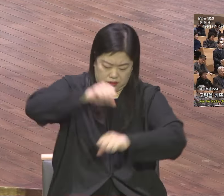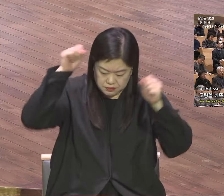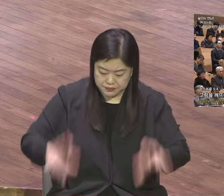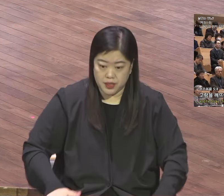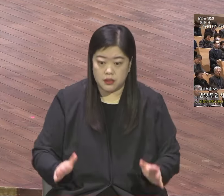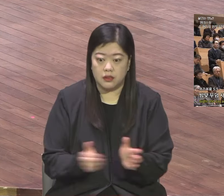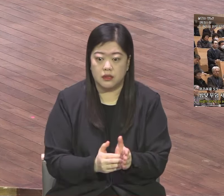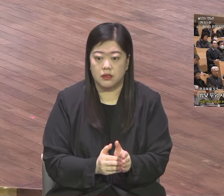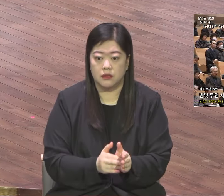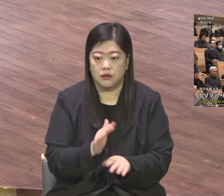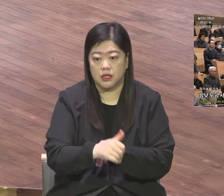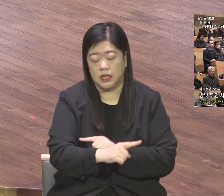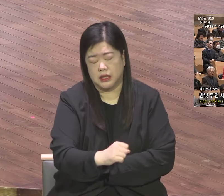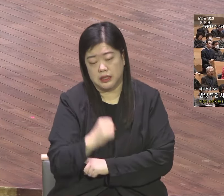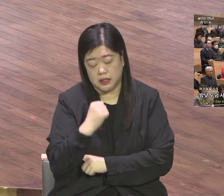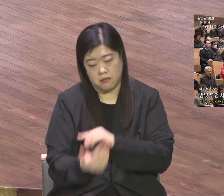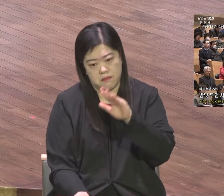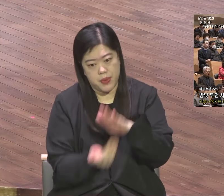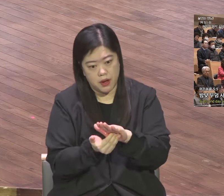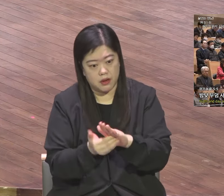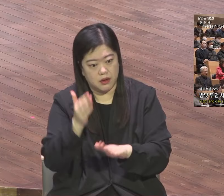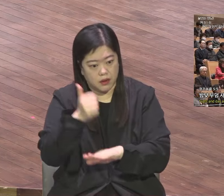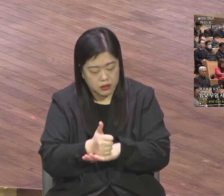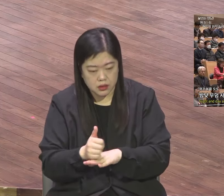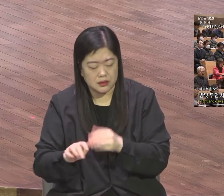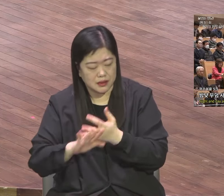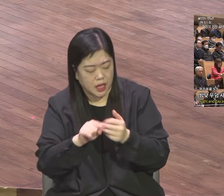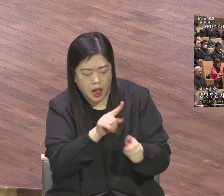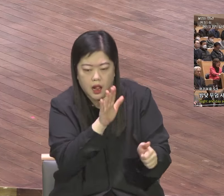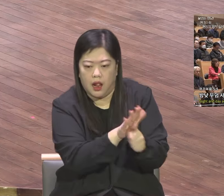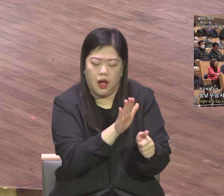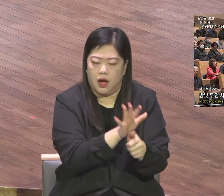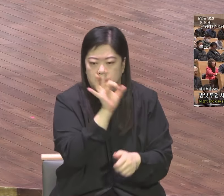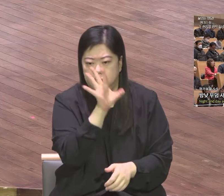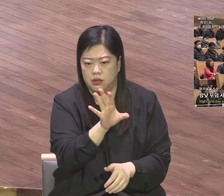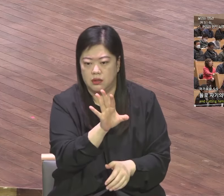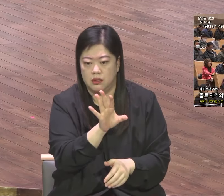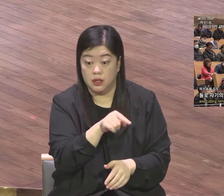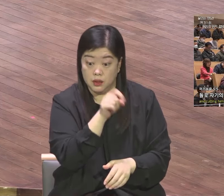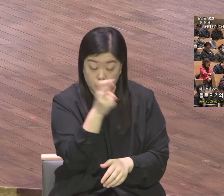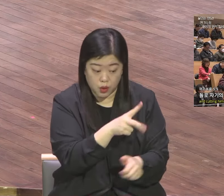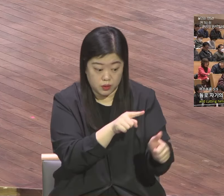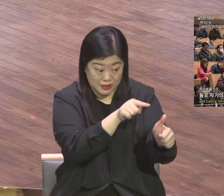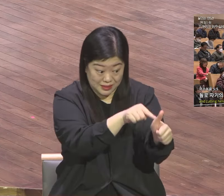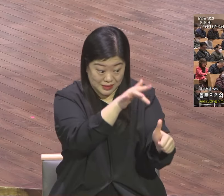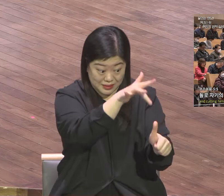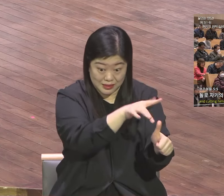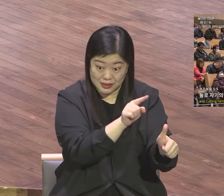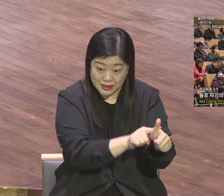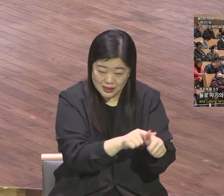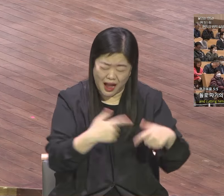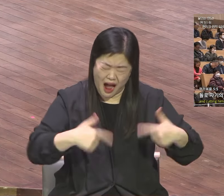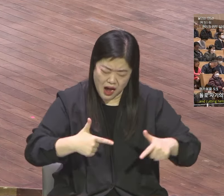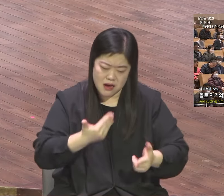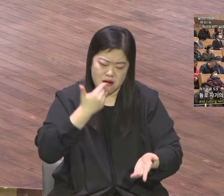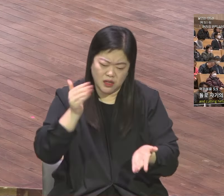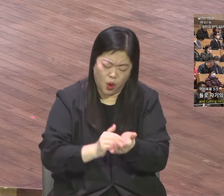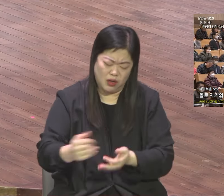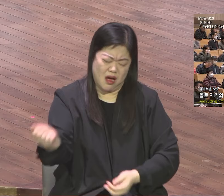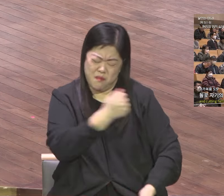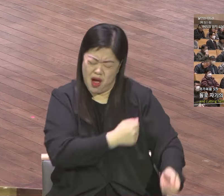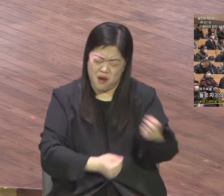힘이 없는지라 밤낮 무덤 사이에서나 산에서나 늘 소리 지르며 돌로 자기의 몸을